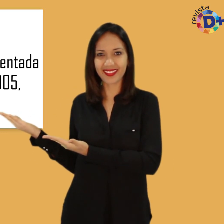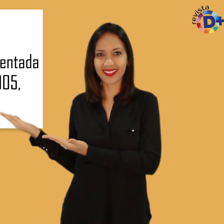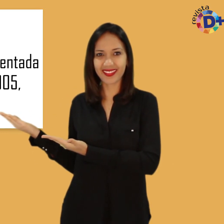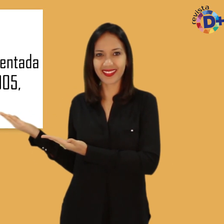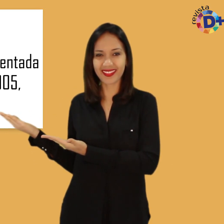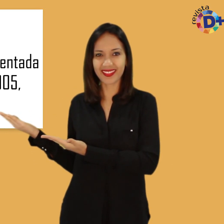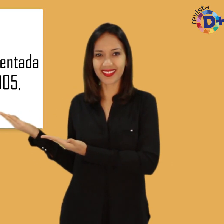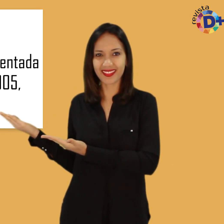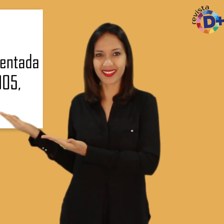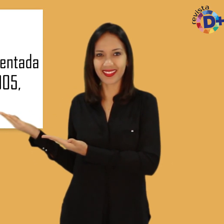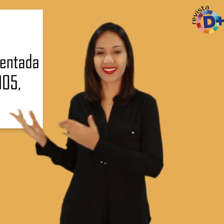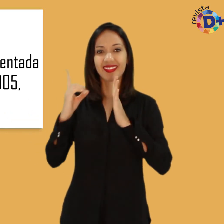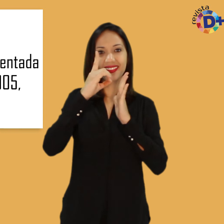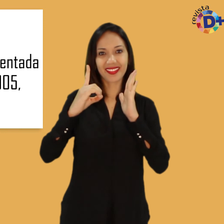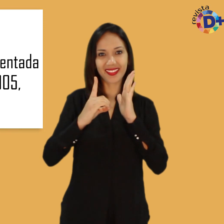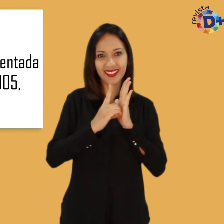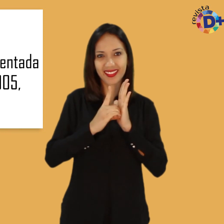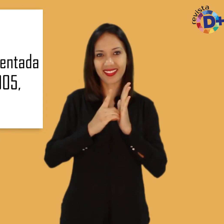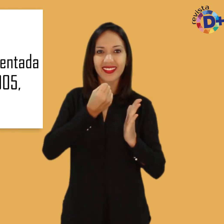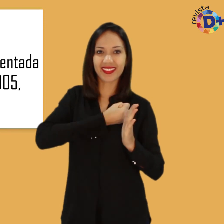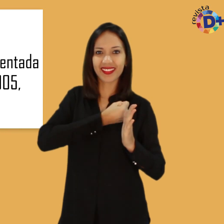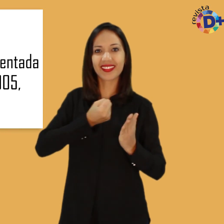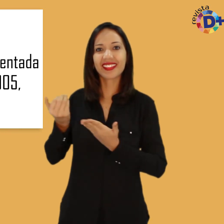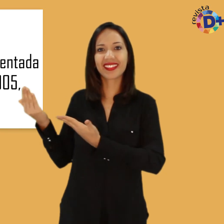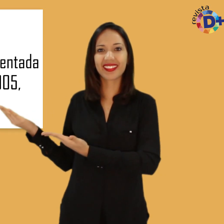10.436/2002, regulamentada pelo Decreto